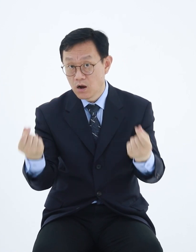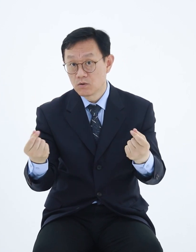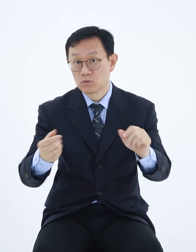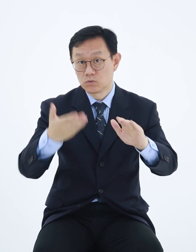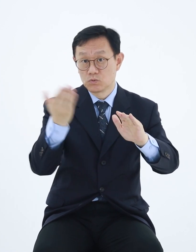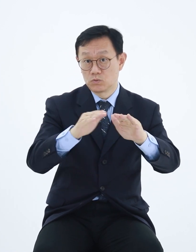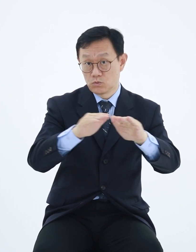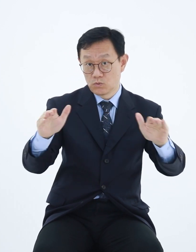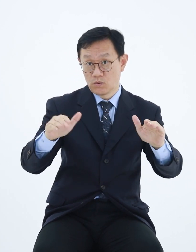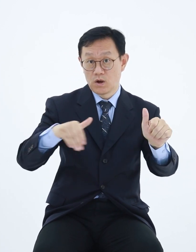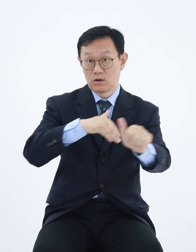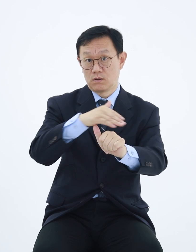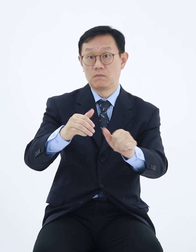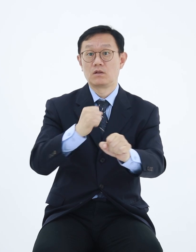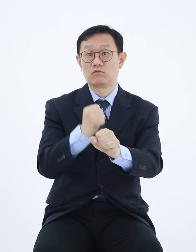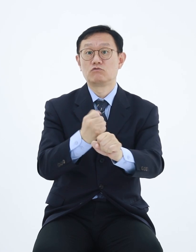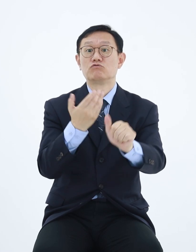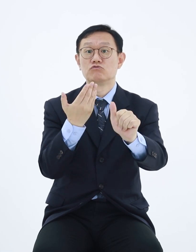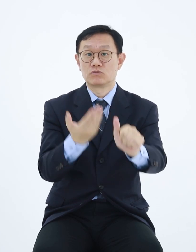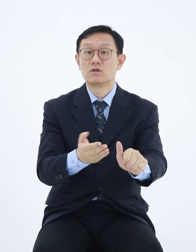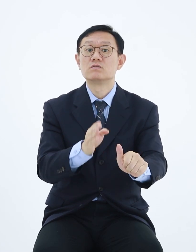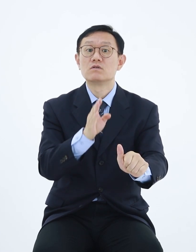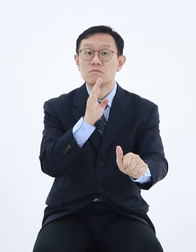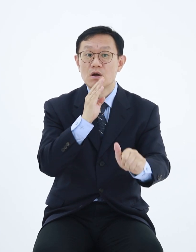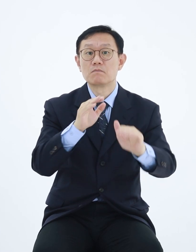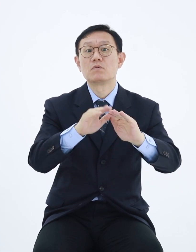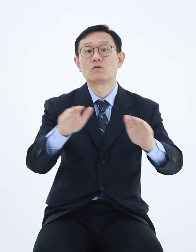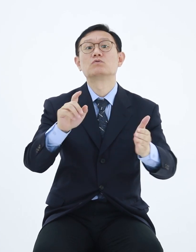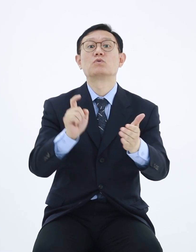환경을 형성해주는 사실상의 평등을 촉진하는 조치들이다.